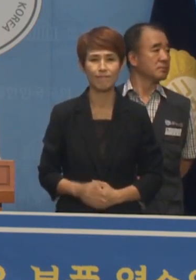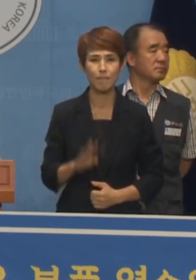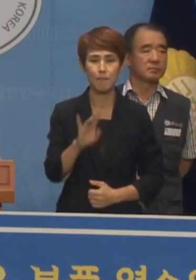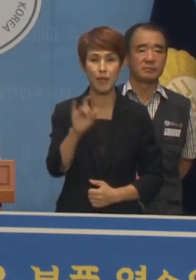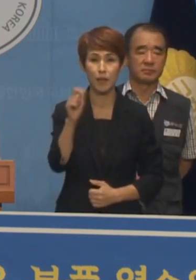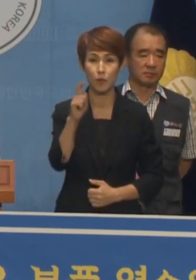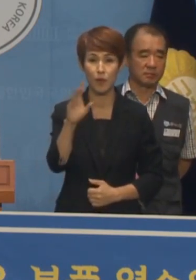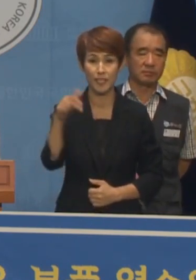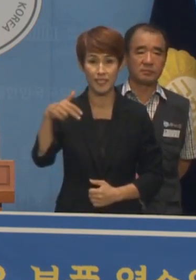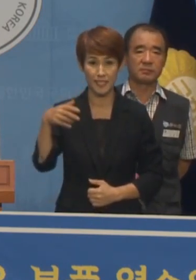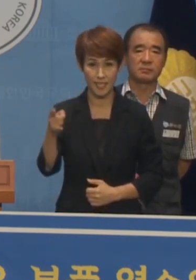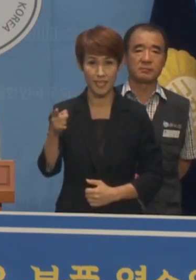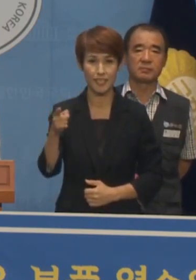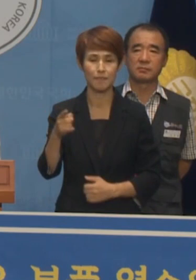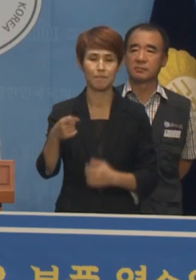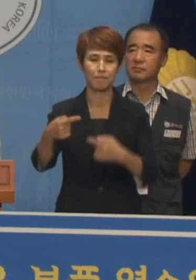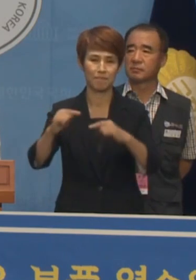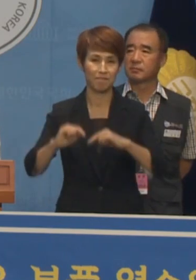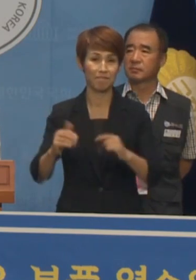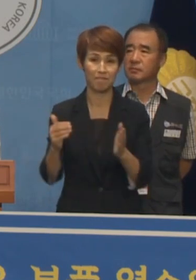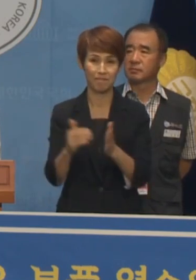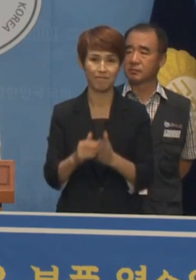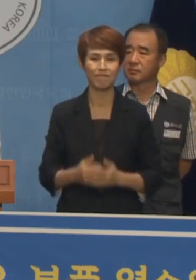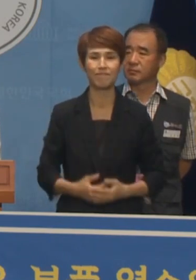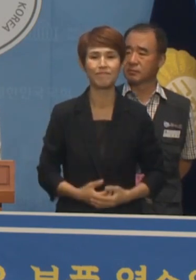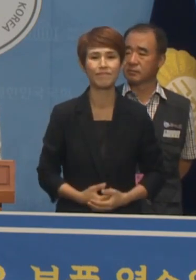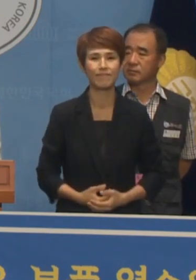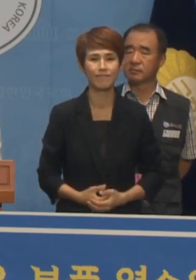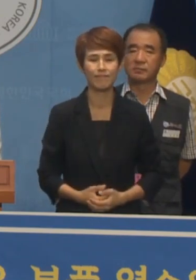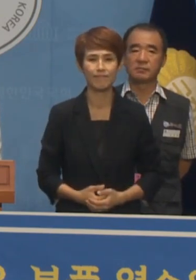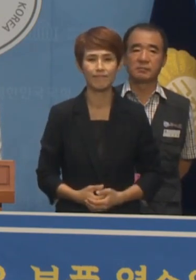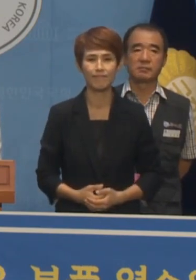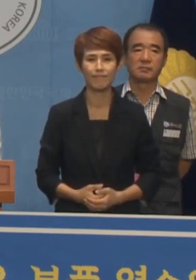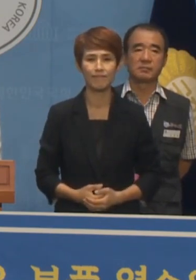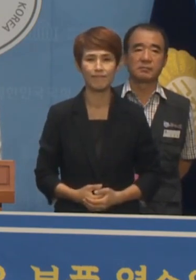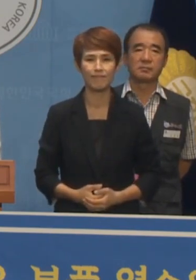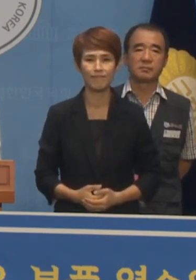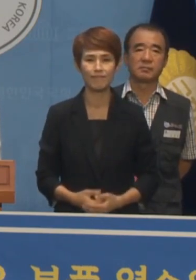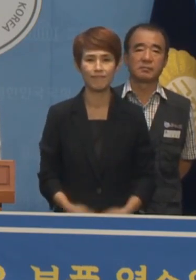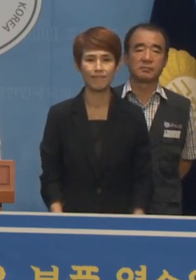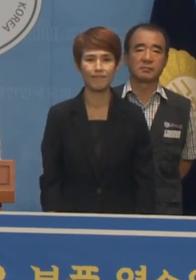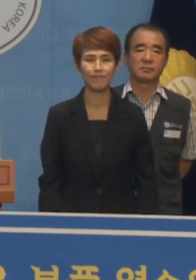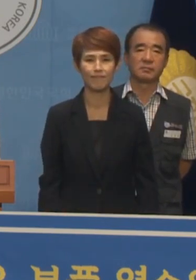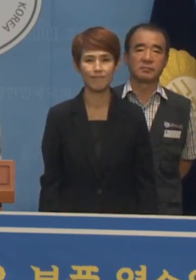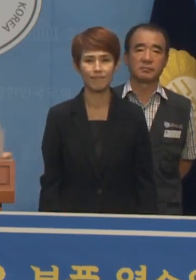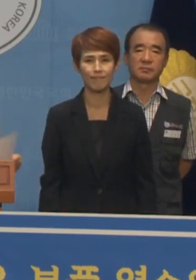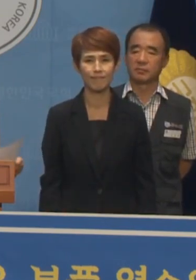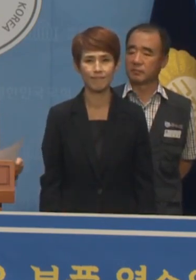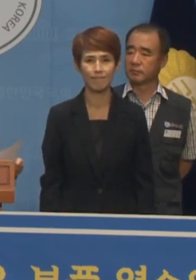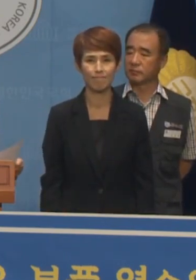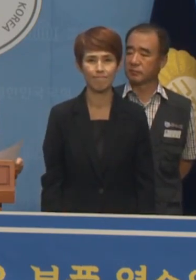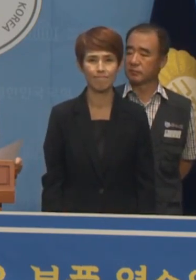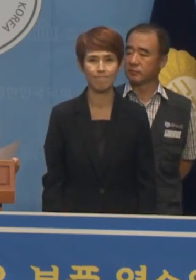배강재 부산 양산지부 동부산 지역지회 말레베어 분해 배강재 대의원님 참석하셨습니다.